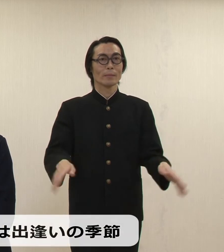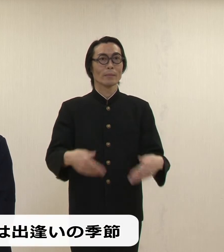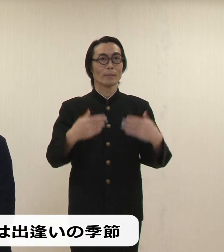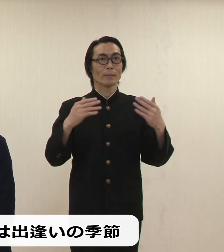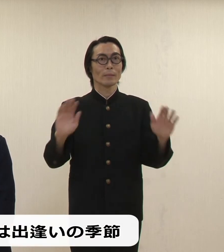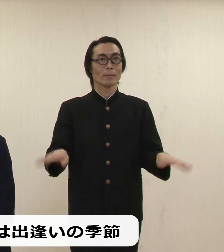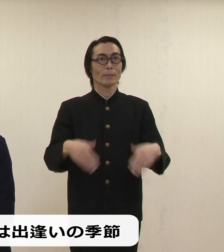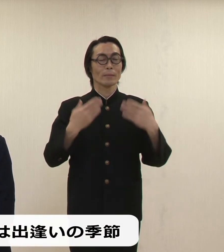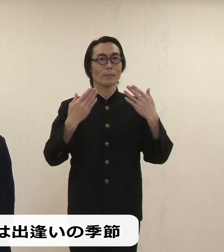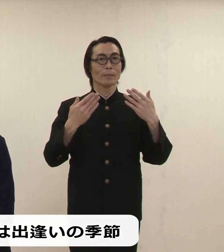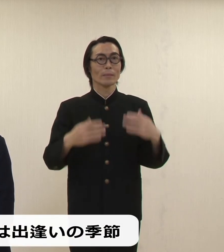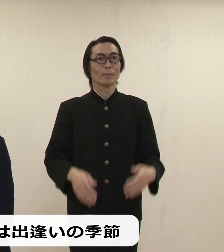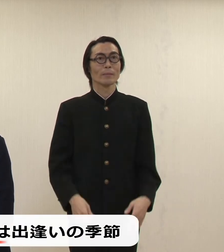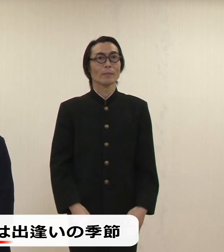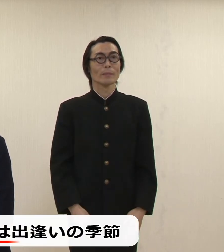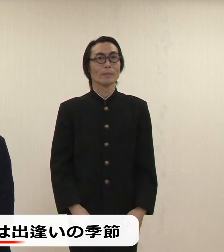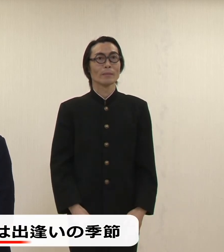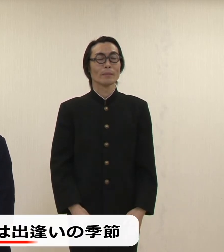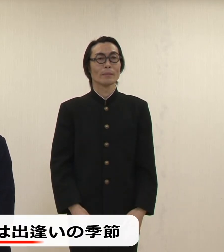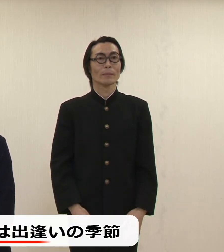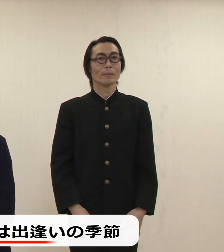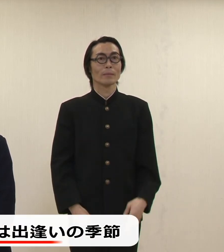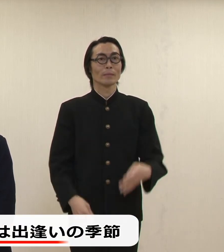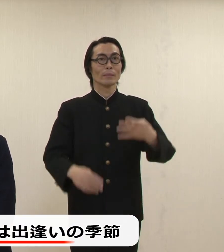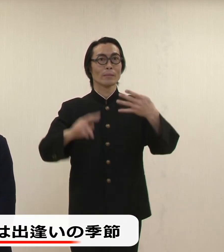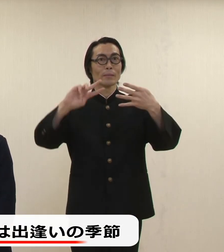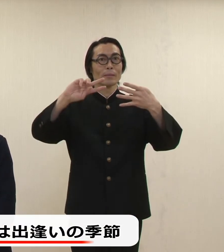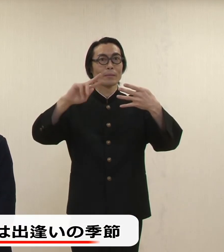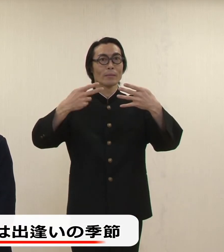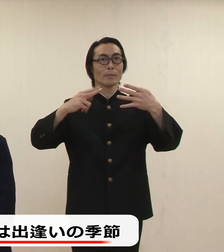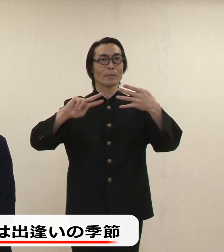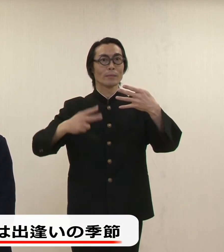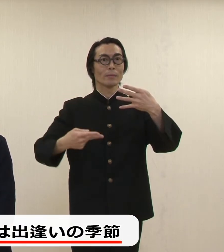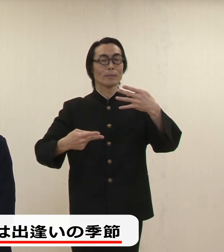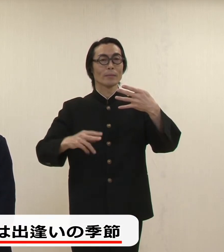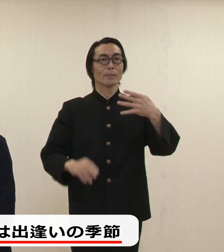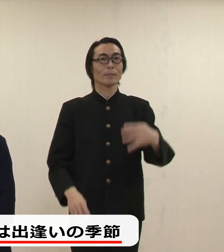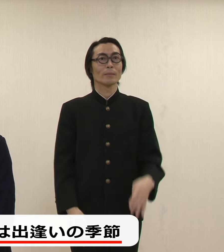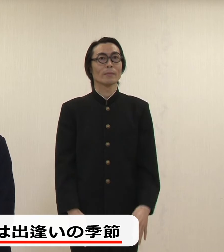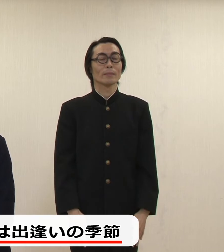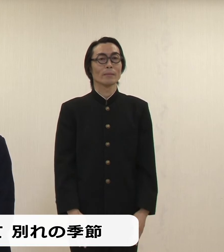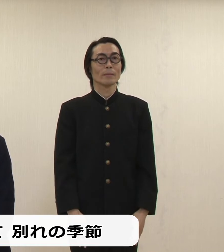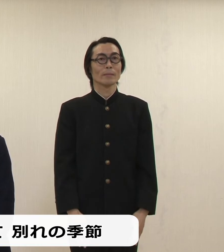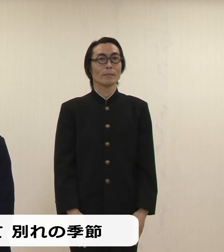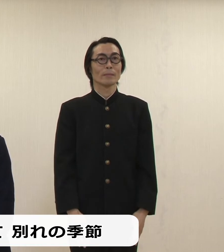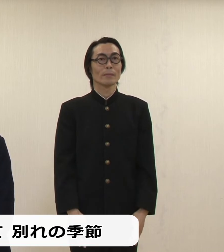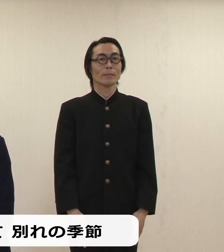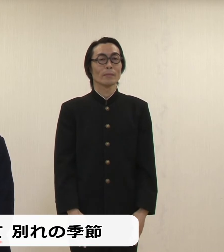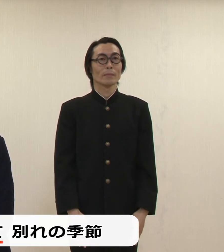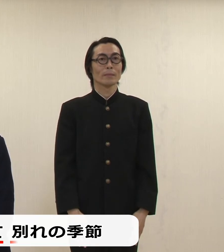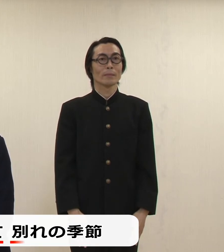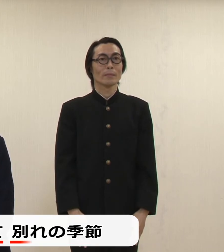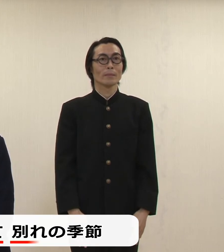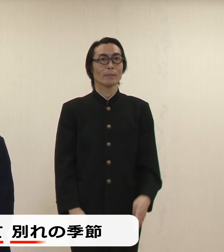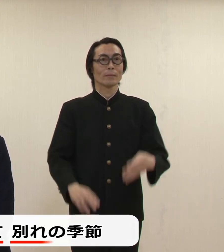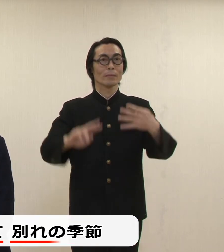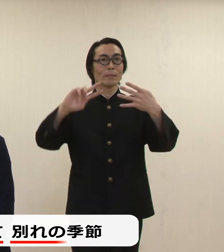春、それは出会いの季節、そして別れの季